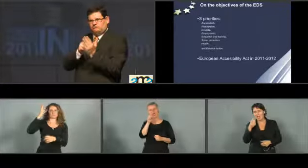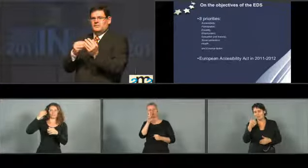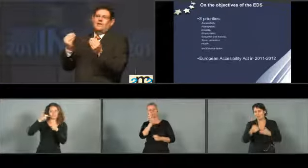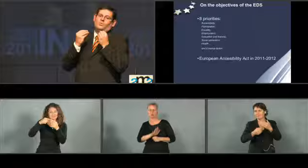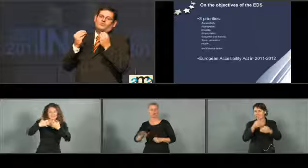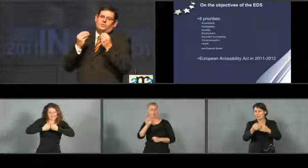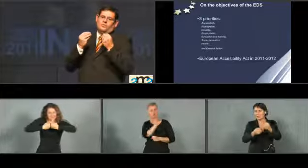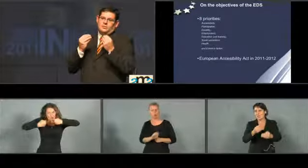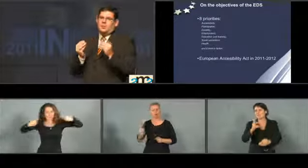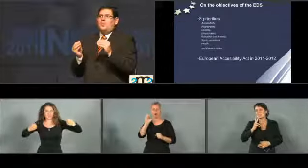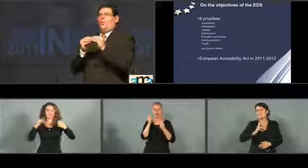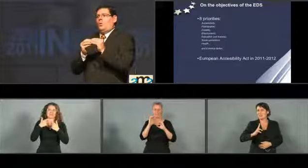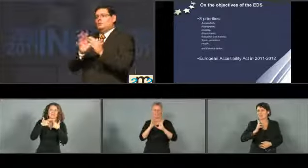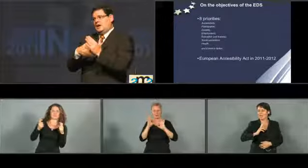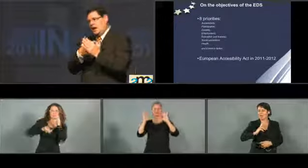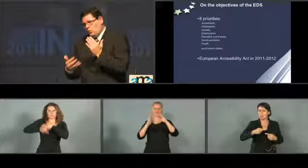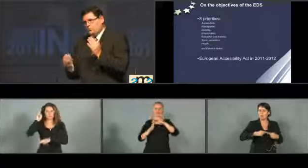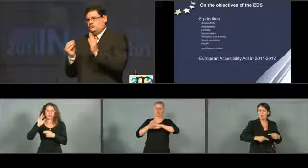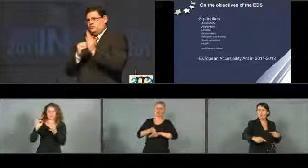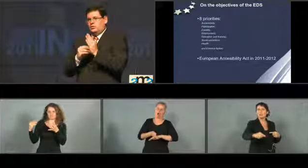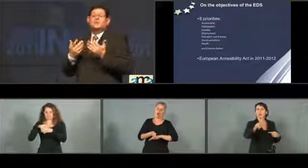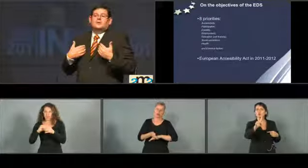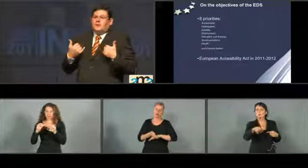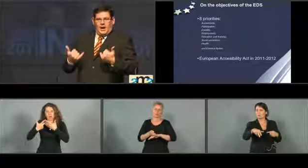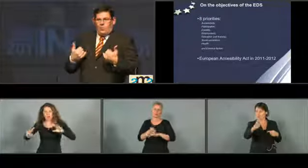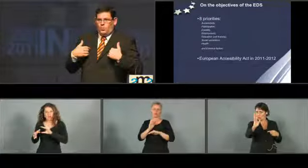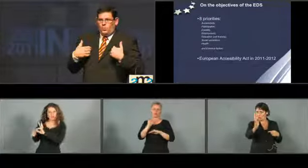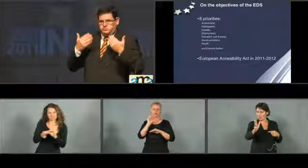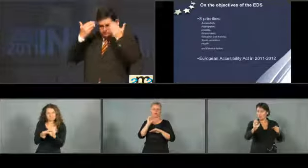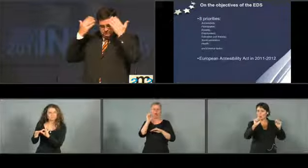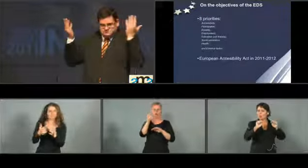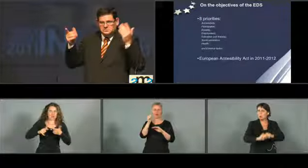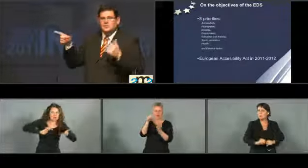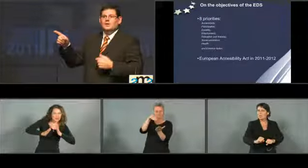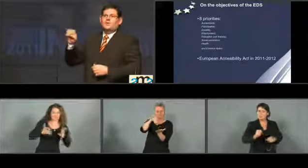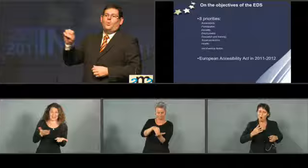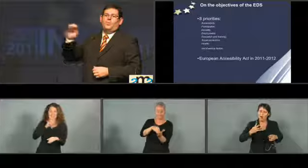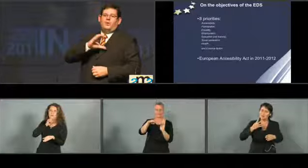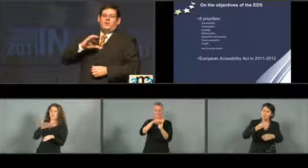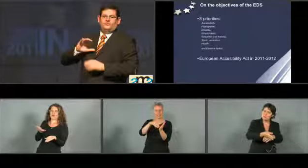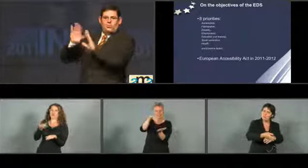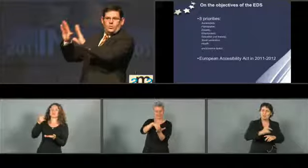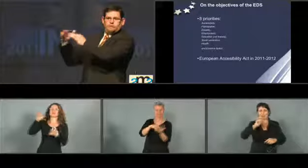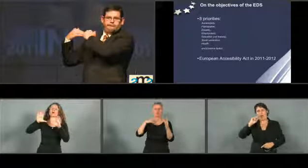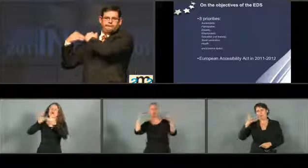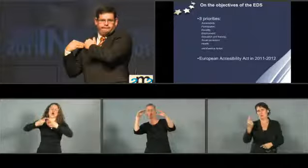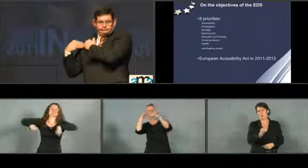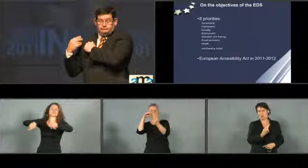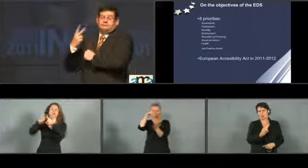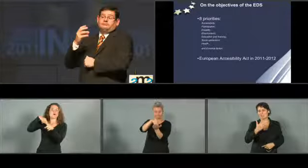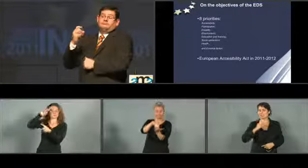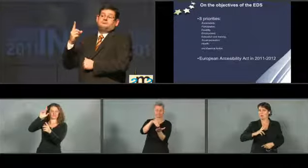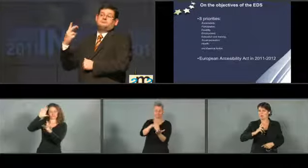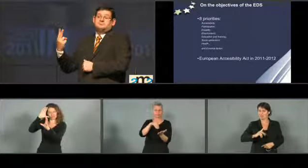législatif. Pour pouvoir un petit peu améliorer cette accessibilité, cette participation et que cette langue existe, parce que la langue des signes n'est encore